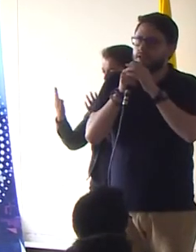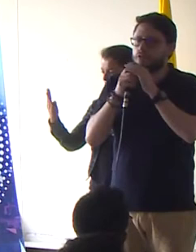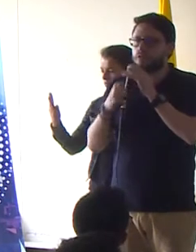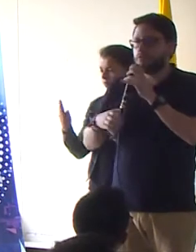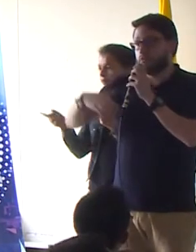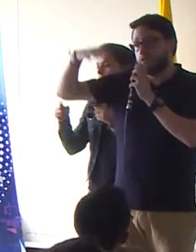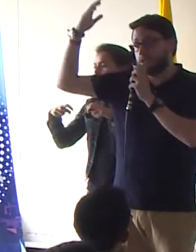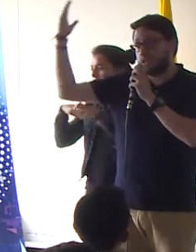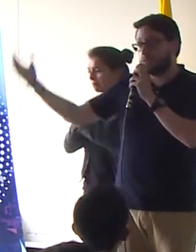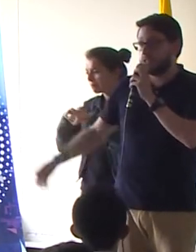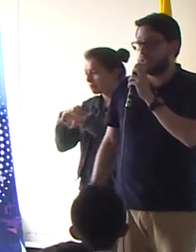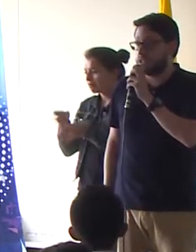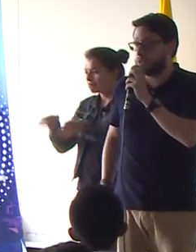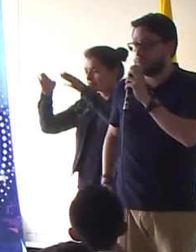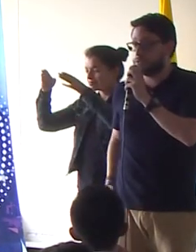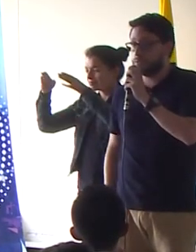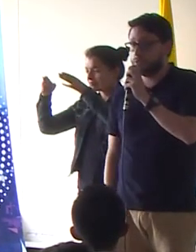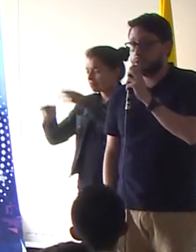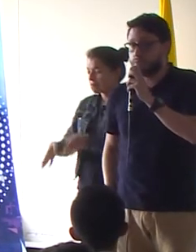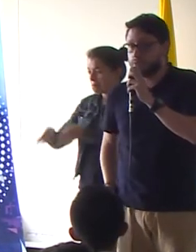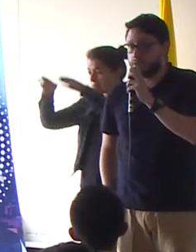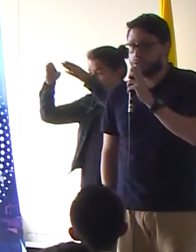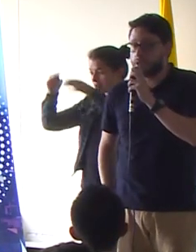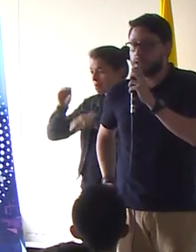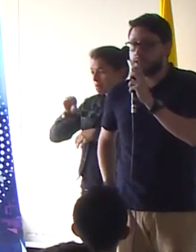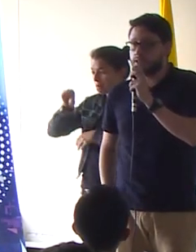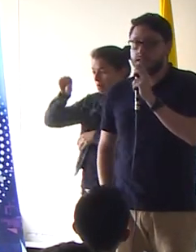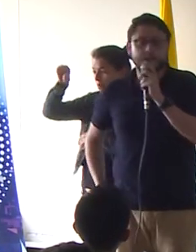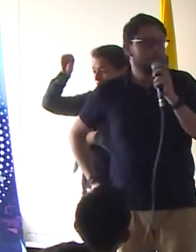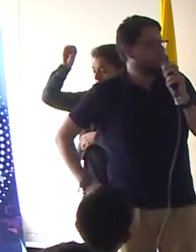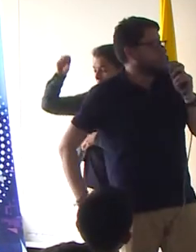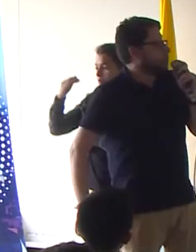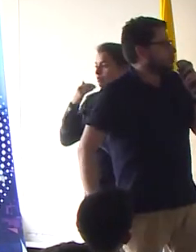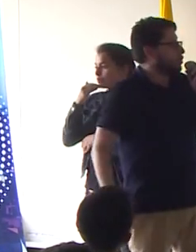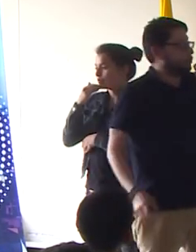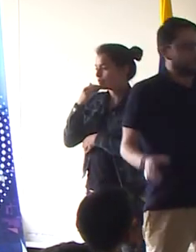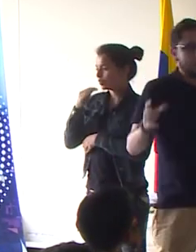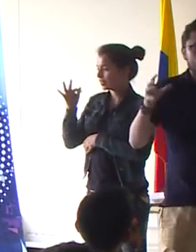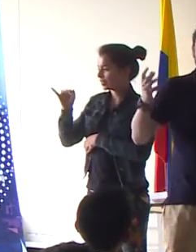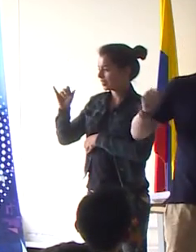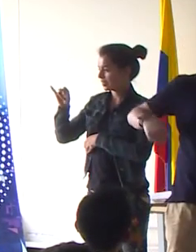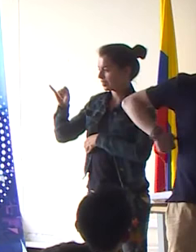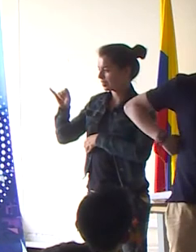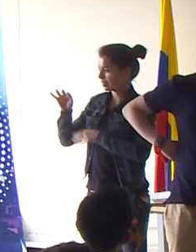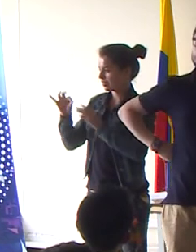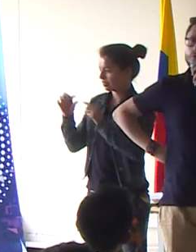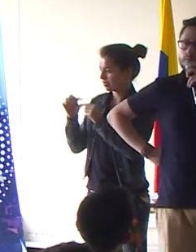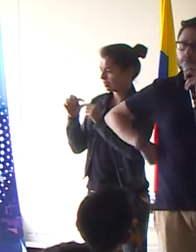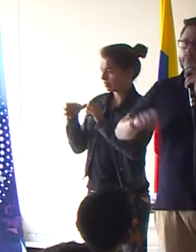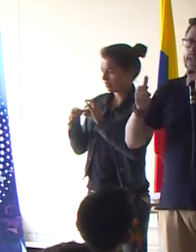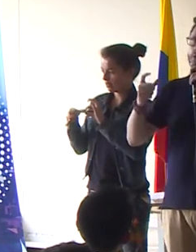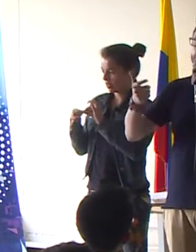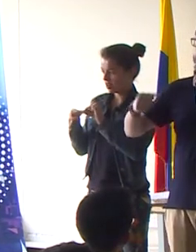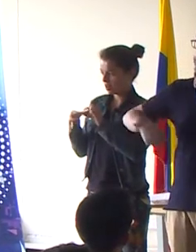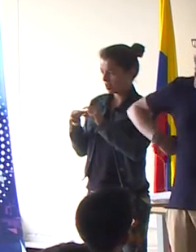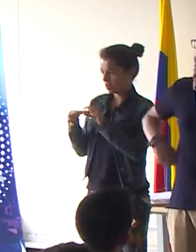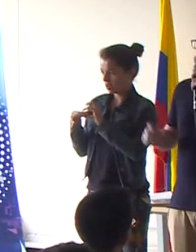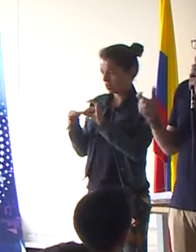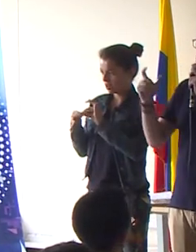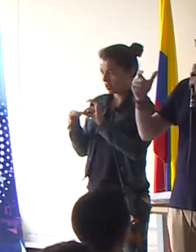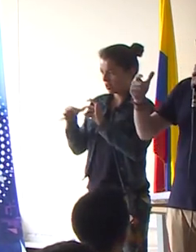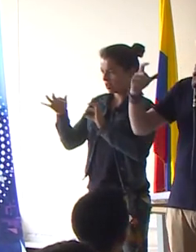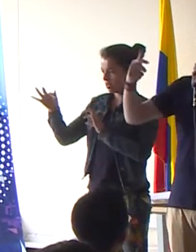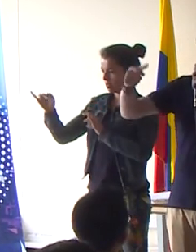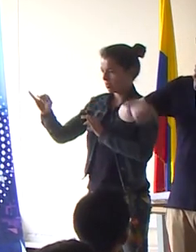edificios de 17 pisos por ejemplo en la ciudad del tintal pero por ahora tenemos un sur predio a predio